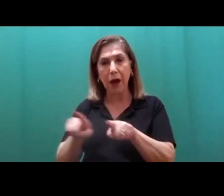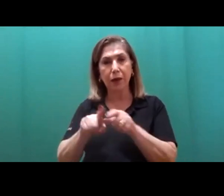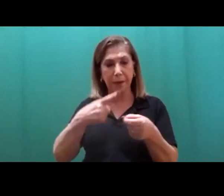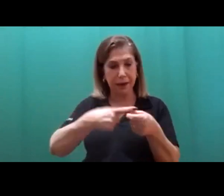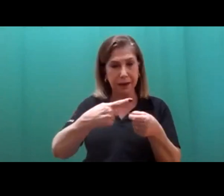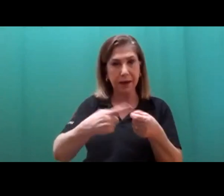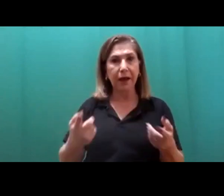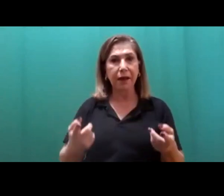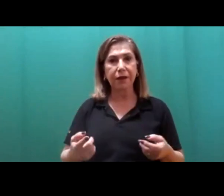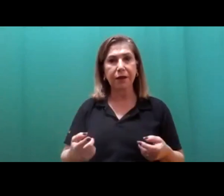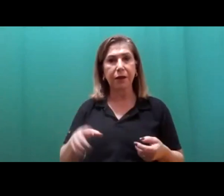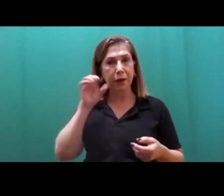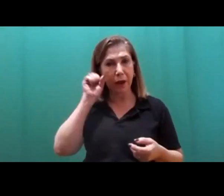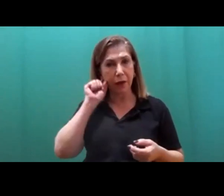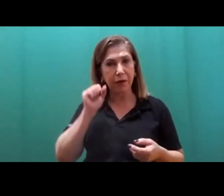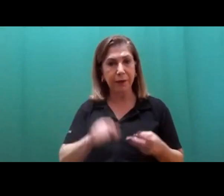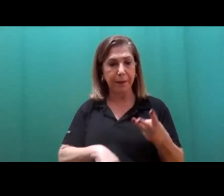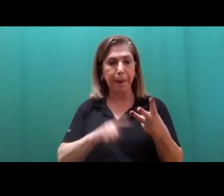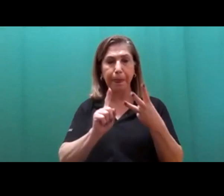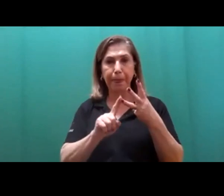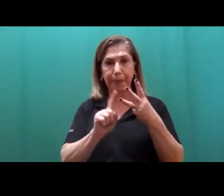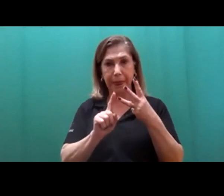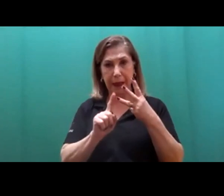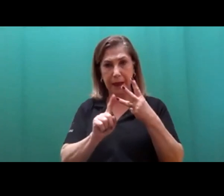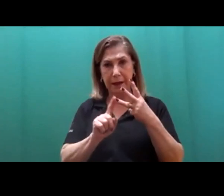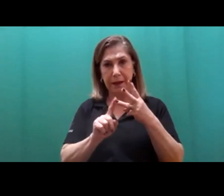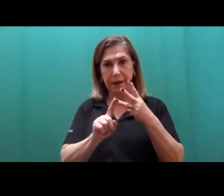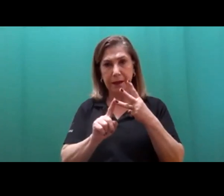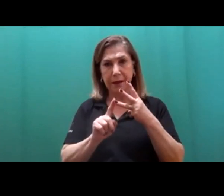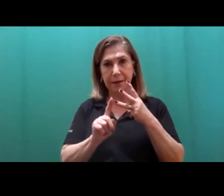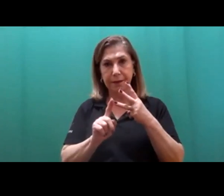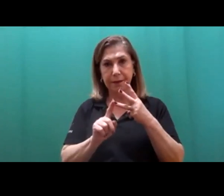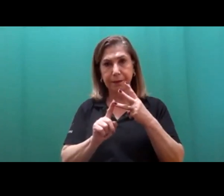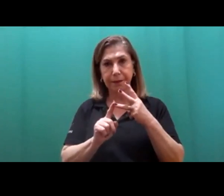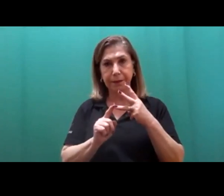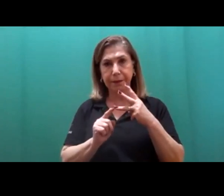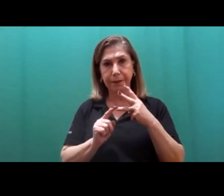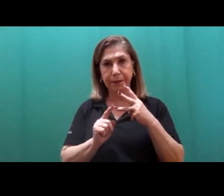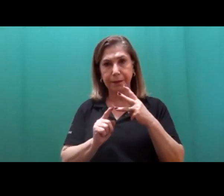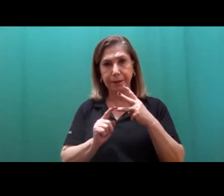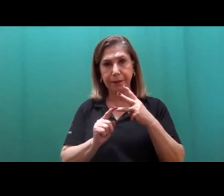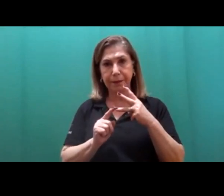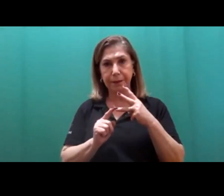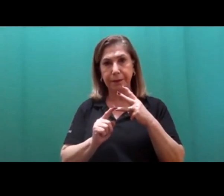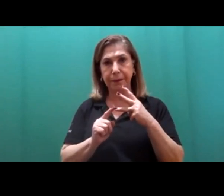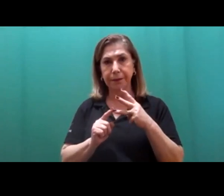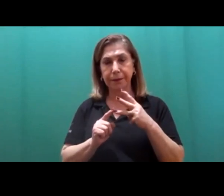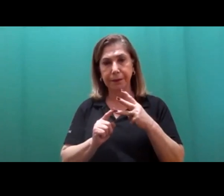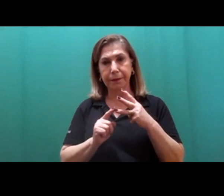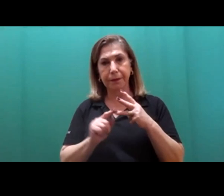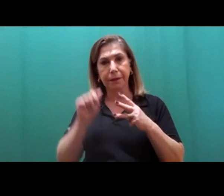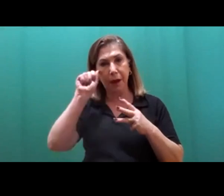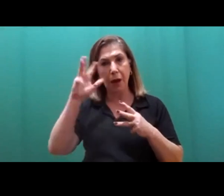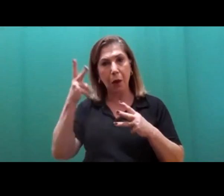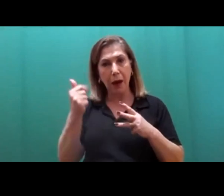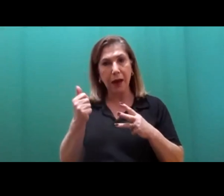pouco de vocês nesse sentido. E uma terceira questão, que eu acho que tem a ver com essa